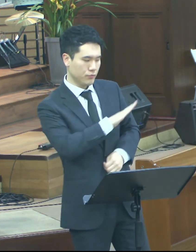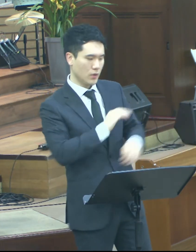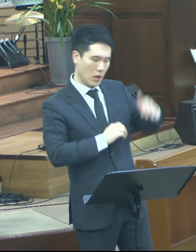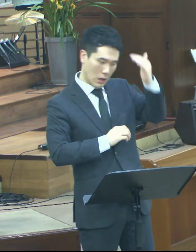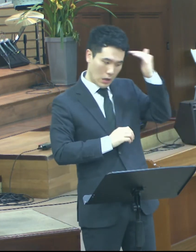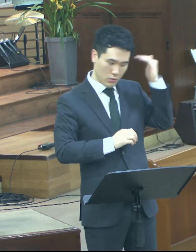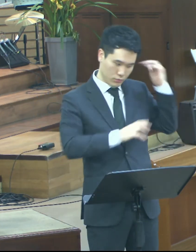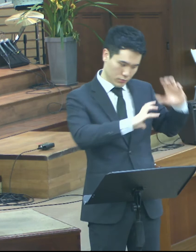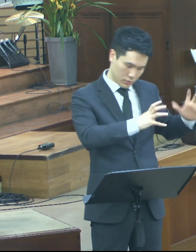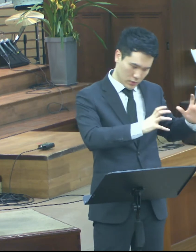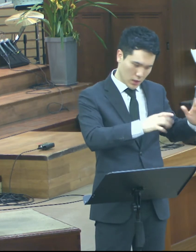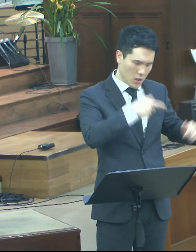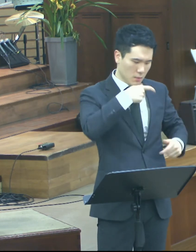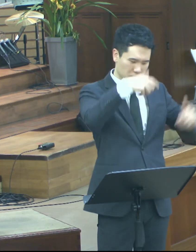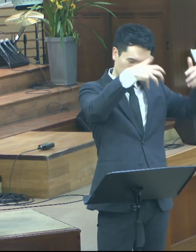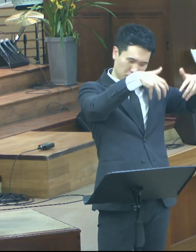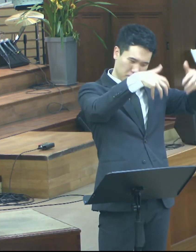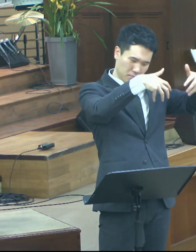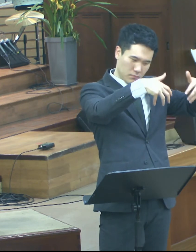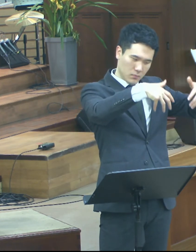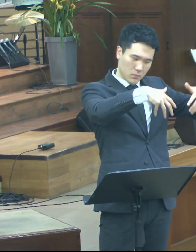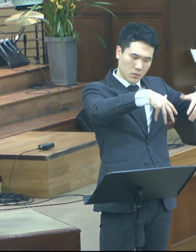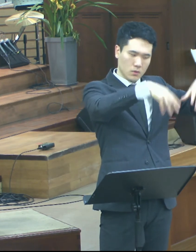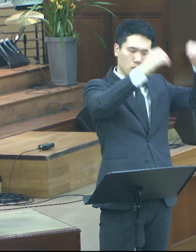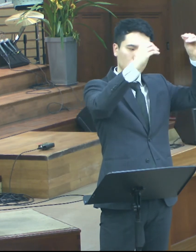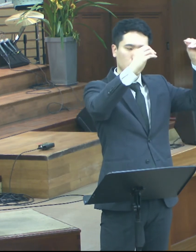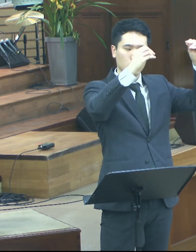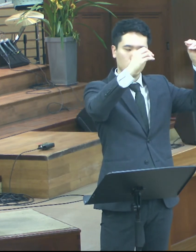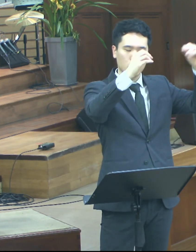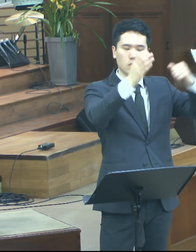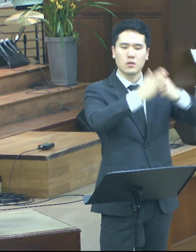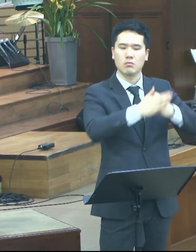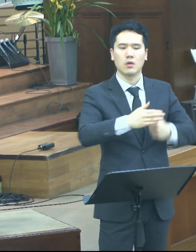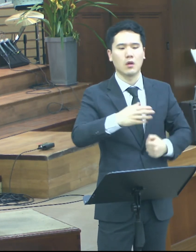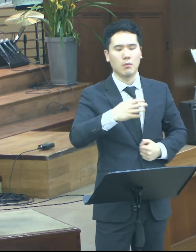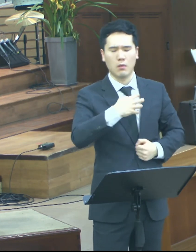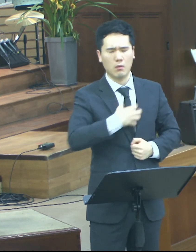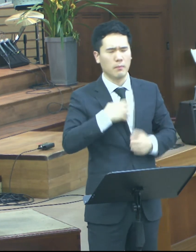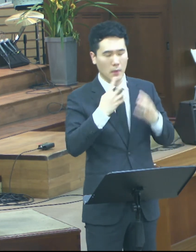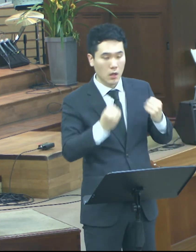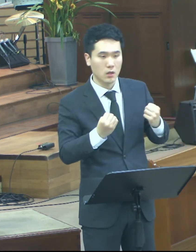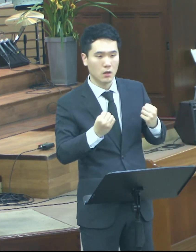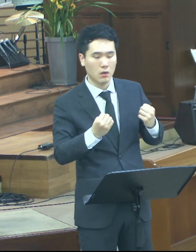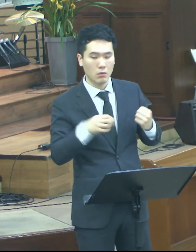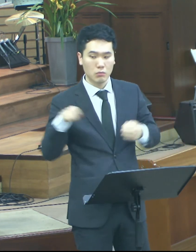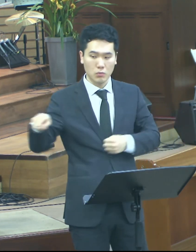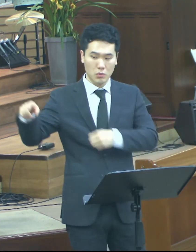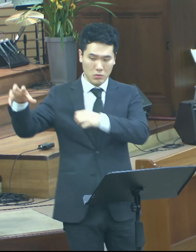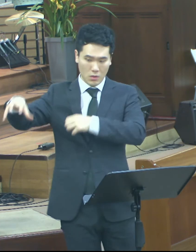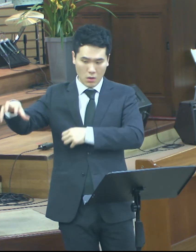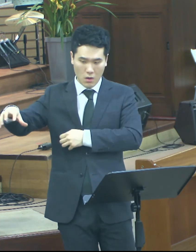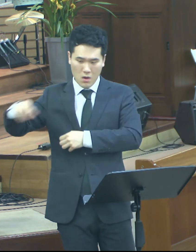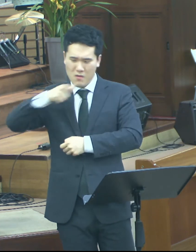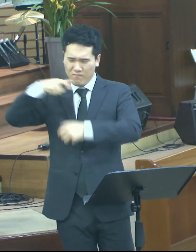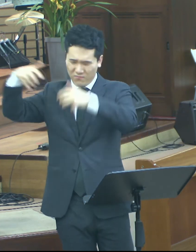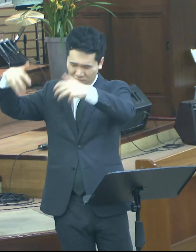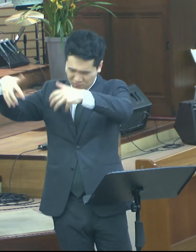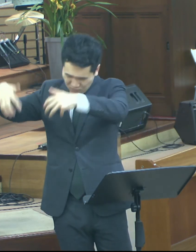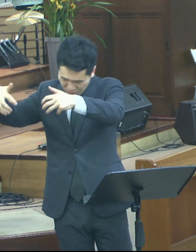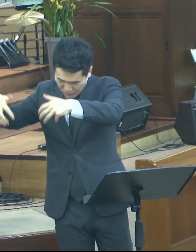어려웠어요. 근데 이 나라는 얼마나 비가 많이 오는지 계곡마다 물이 넘쳐. 그래서 제 마음속에 그 생각을 했어요. 아니